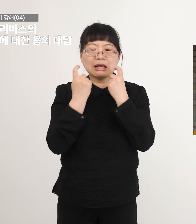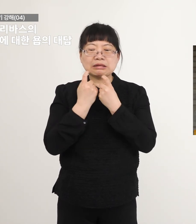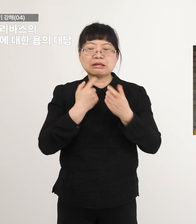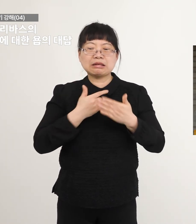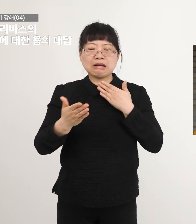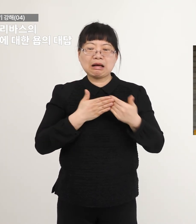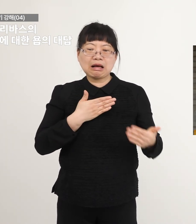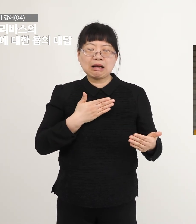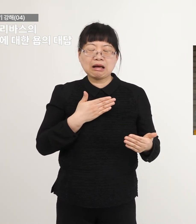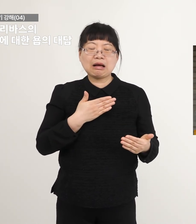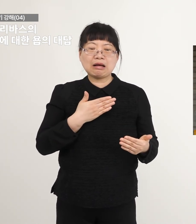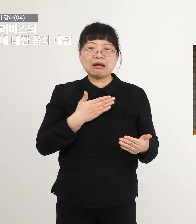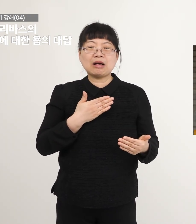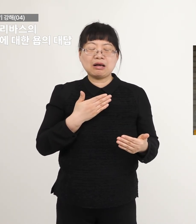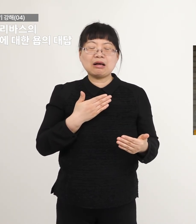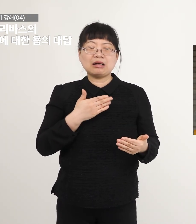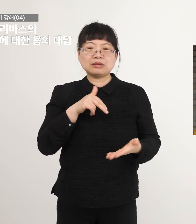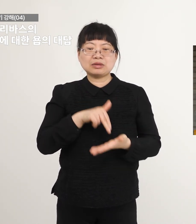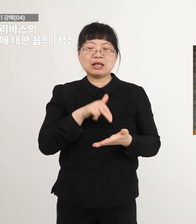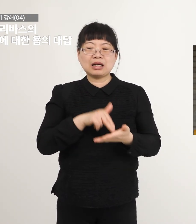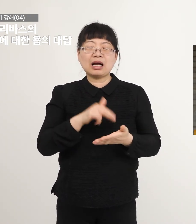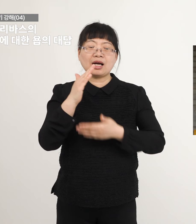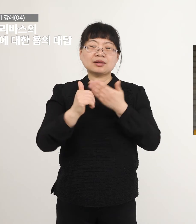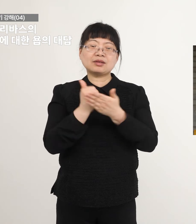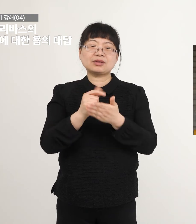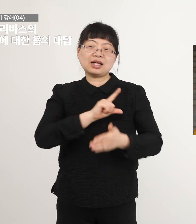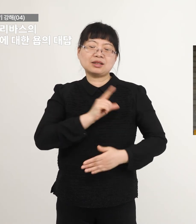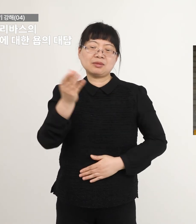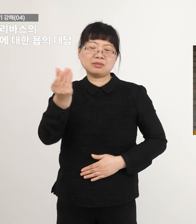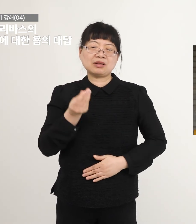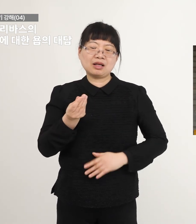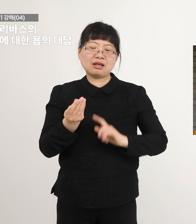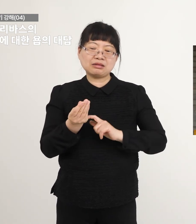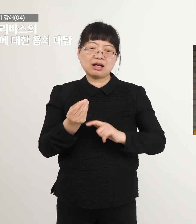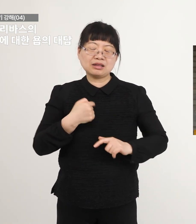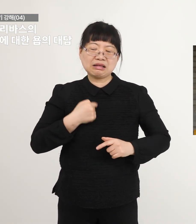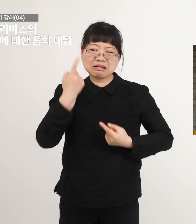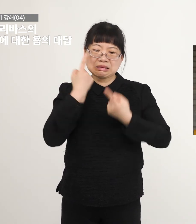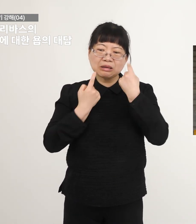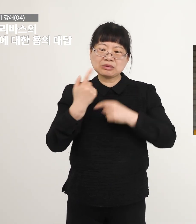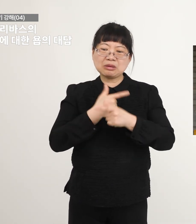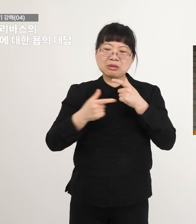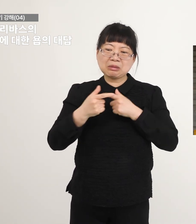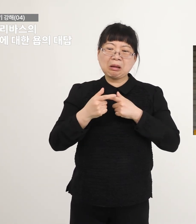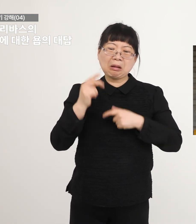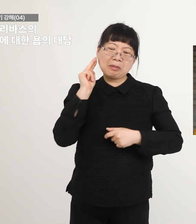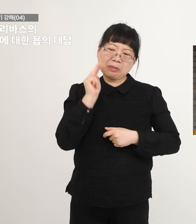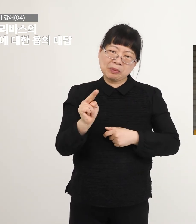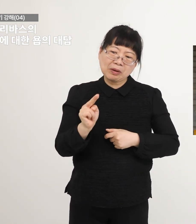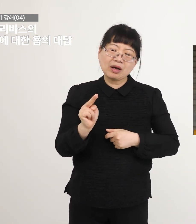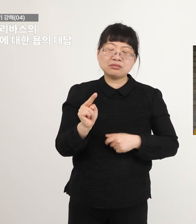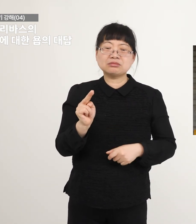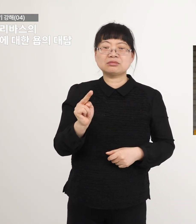체험과 하나님의 이름을 빌려서 내 상처를 더 헤집어 놓느냐? 그